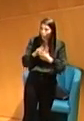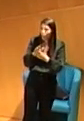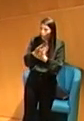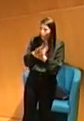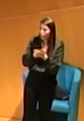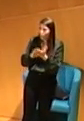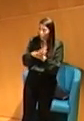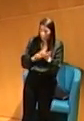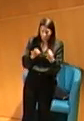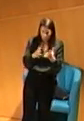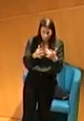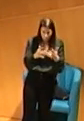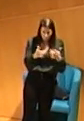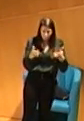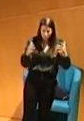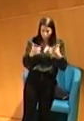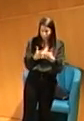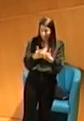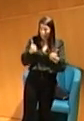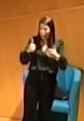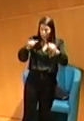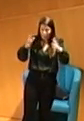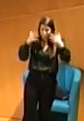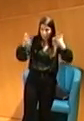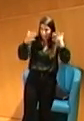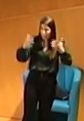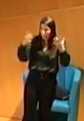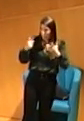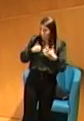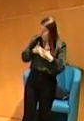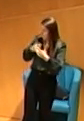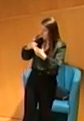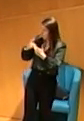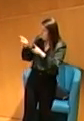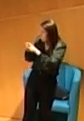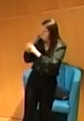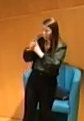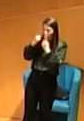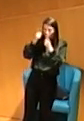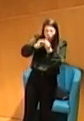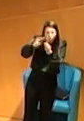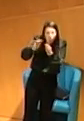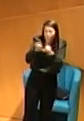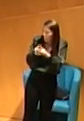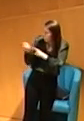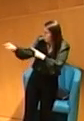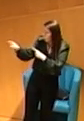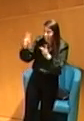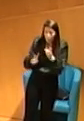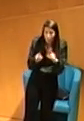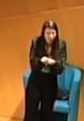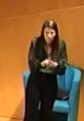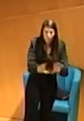d'âge, mais en fait, toutes ces questions-là, vous les avez en vous. Mais complètement.